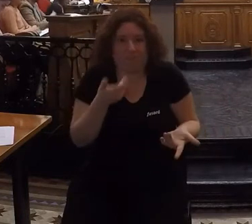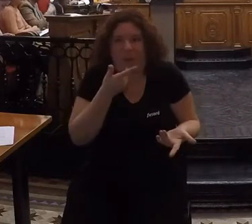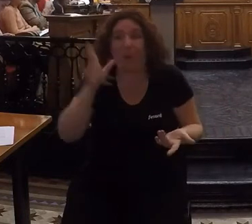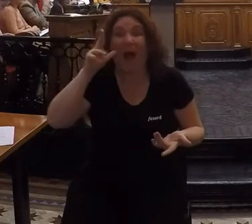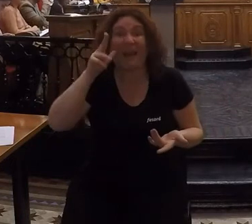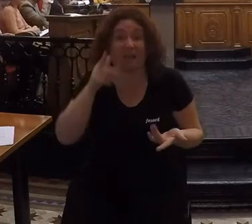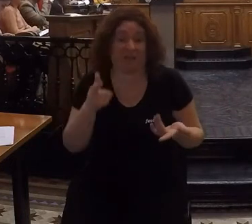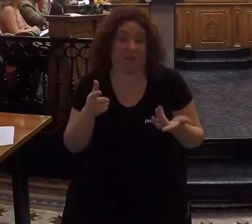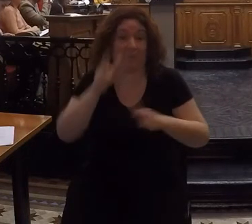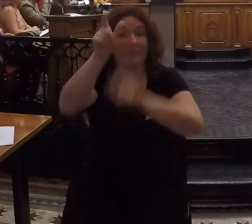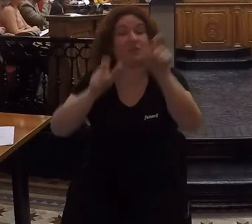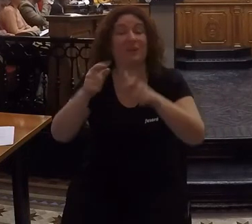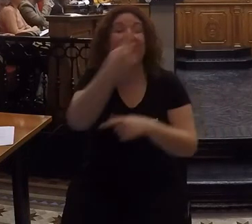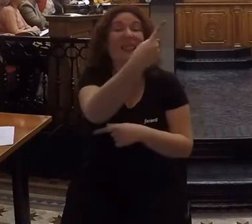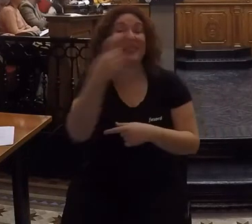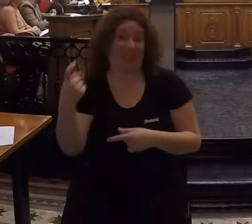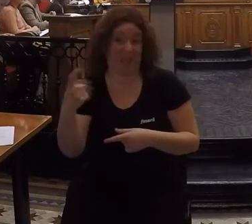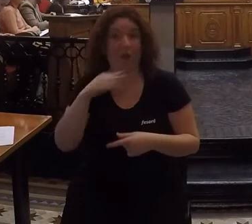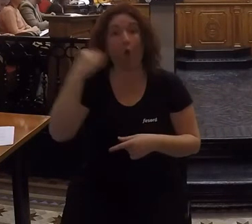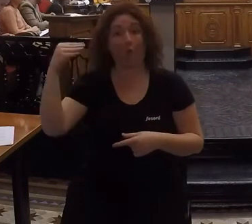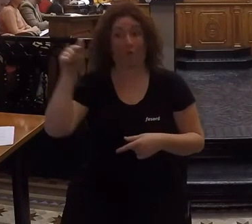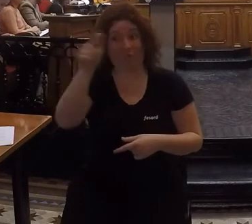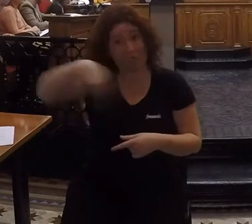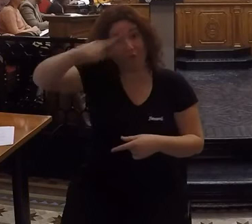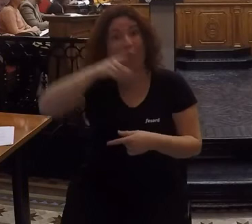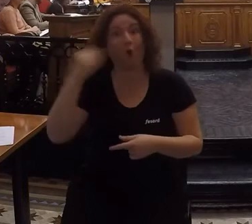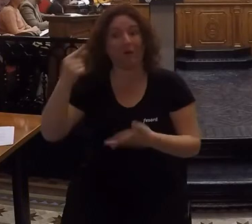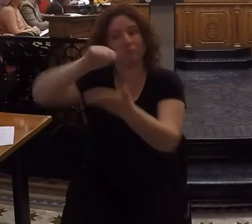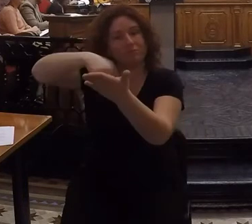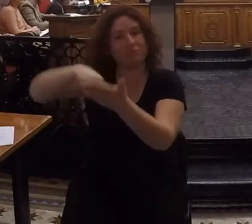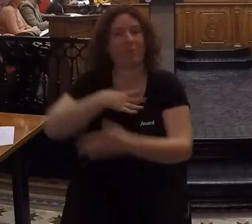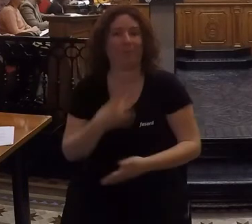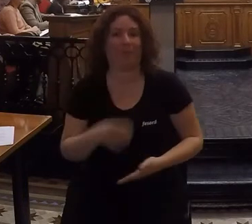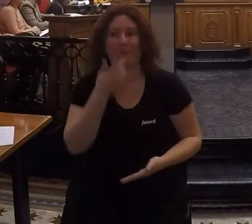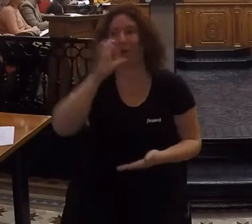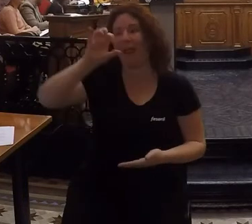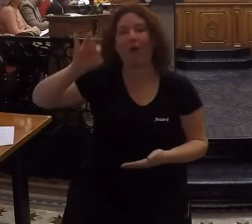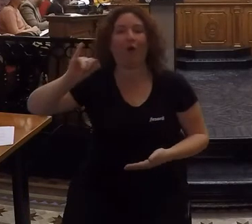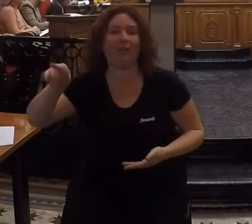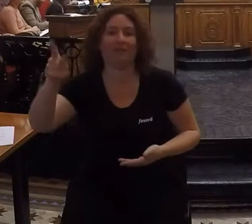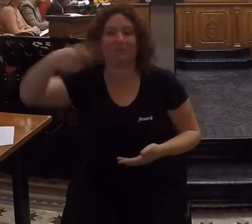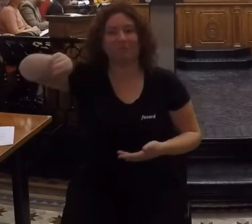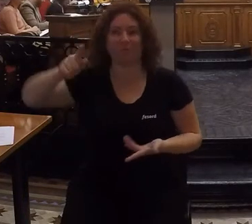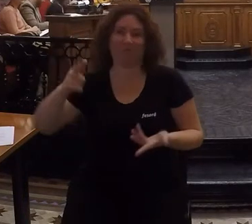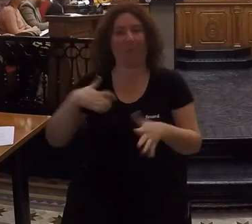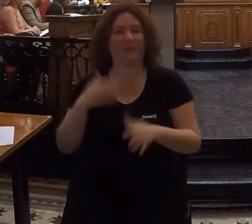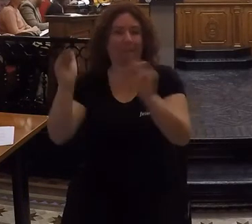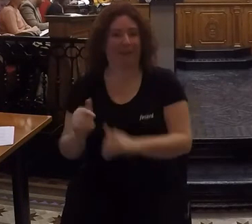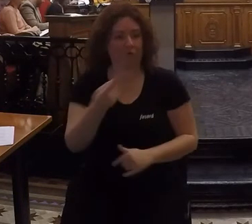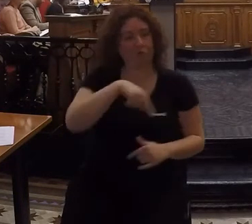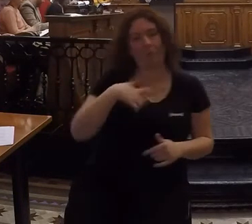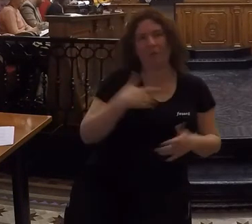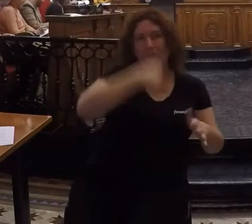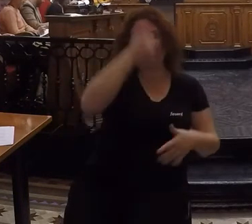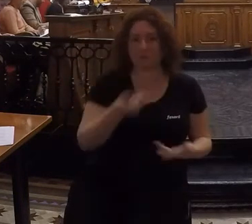cierto, socios del Partido Socialista, Compromís, Guañar, pero allí parece que la EOI les molesta menos que a ustedes políticamente. Además,